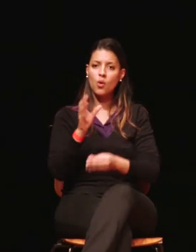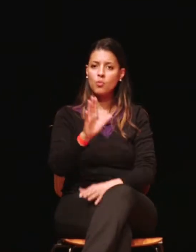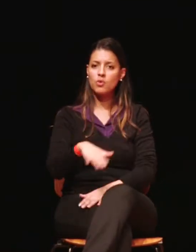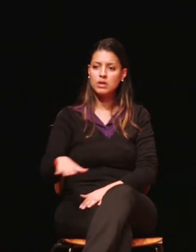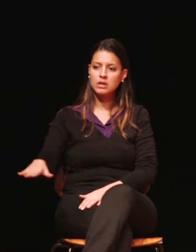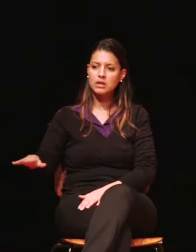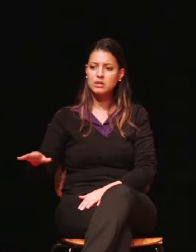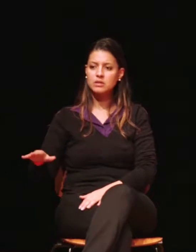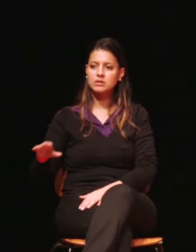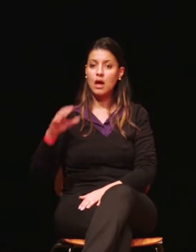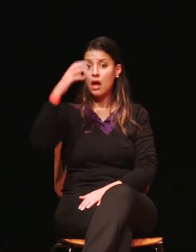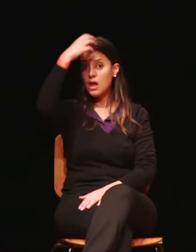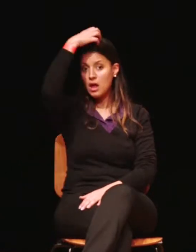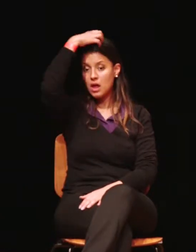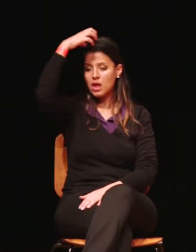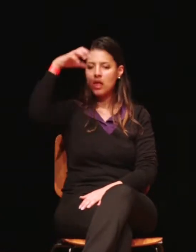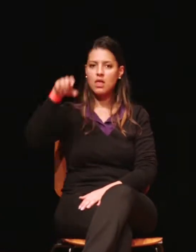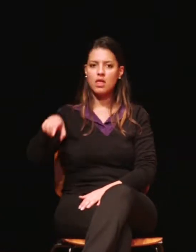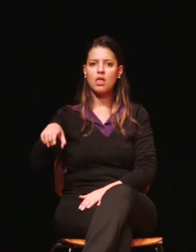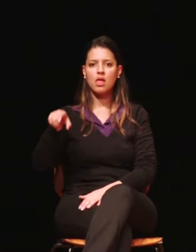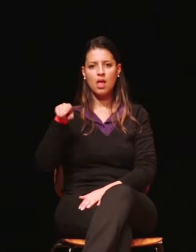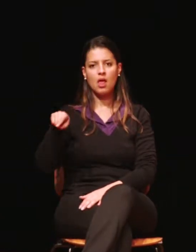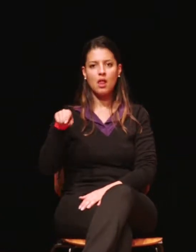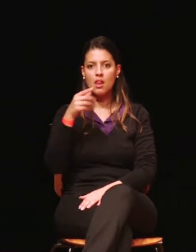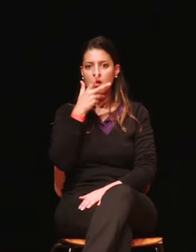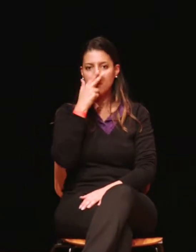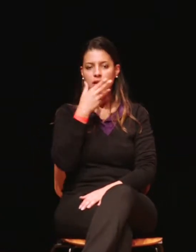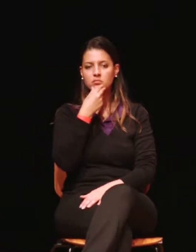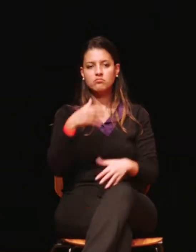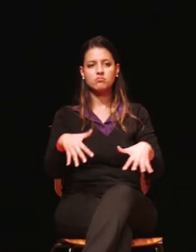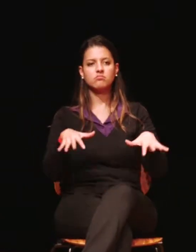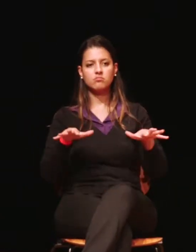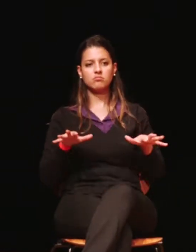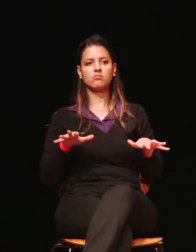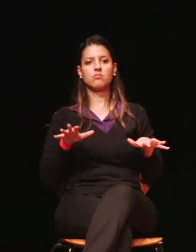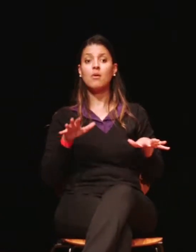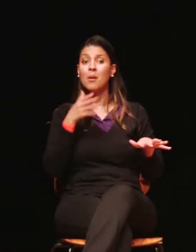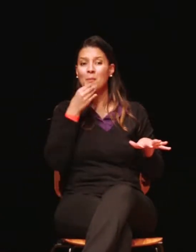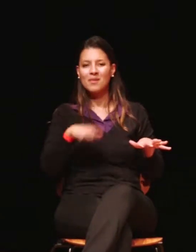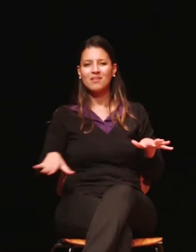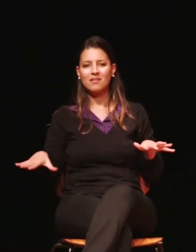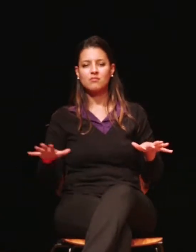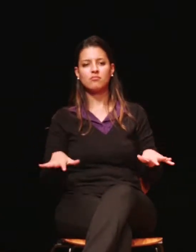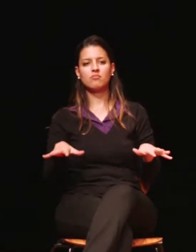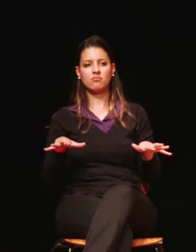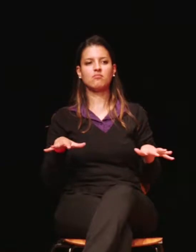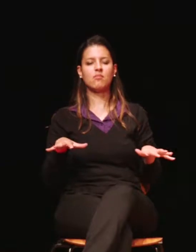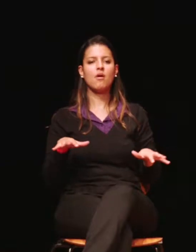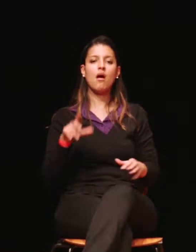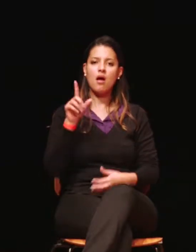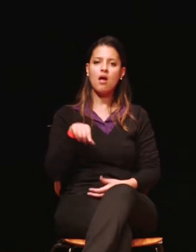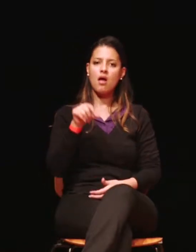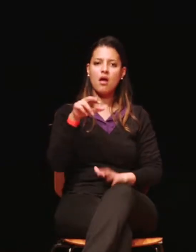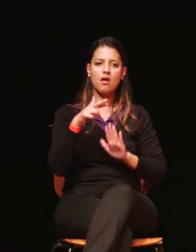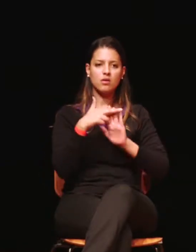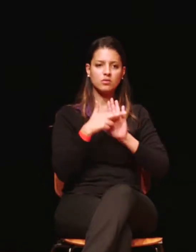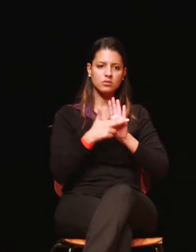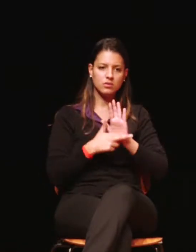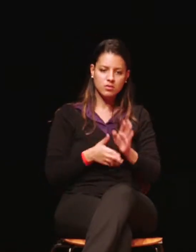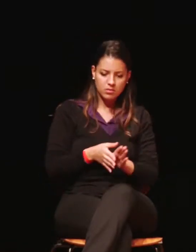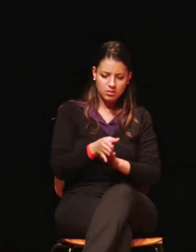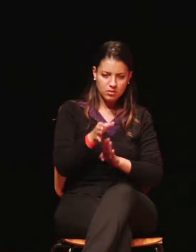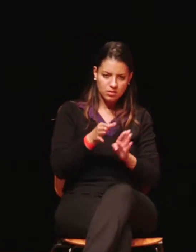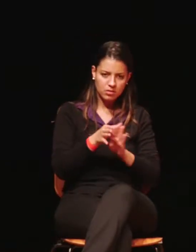criança-rei, ao soberano menino, ou seja, um conjunto de recomendações para a formação dos